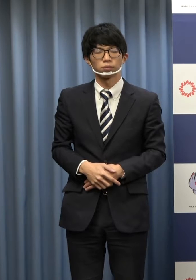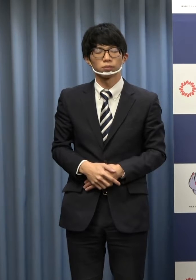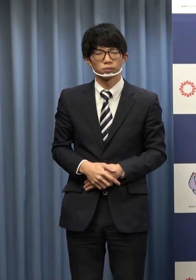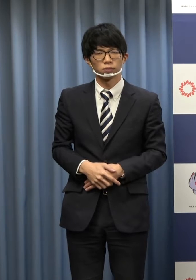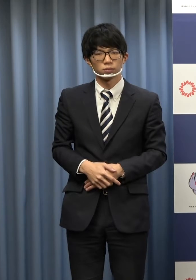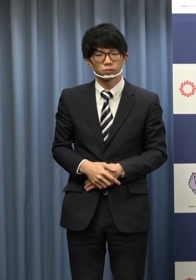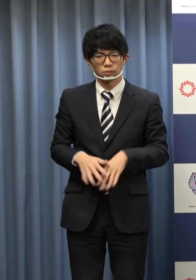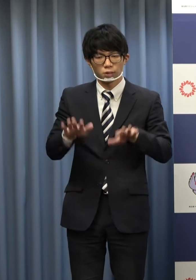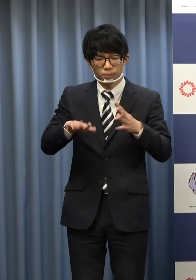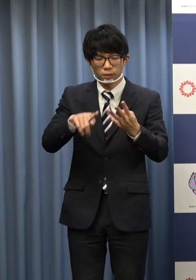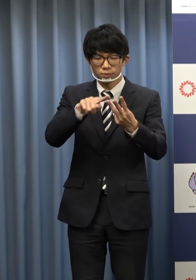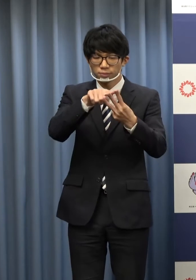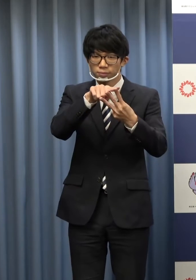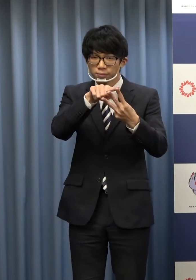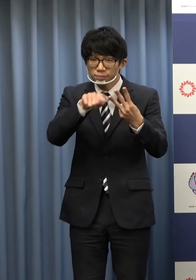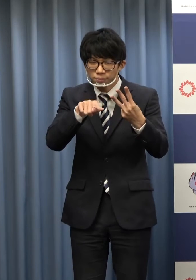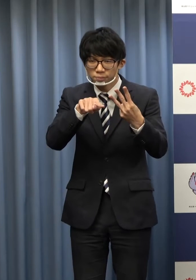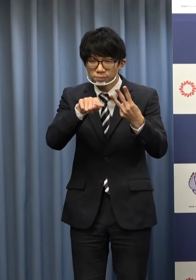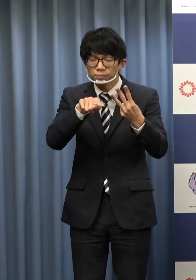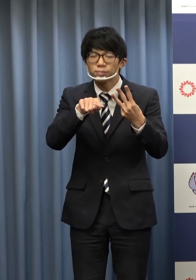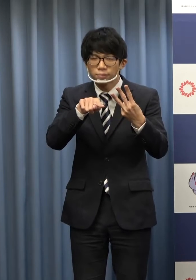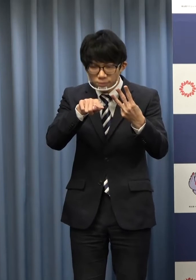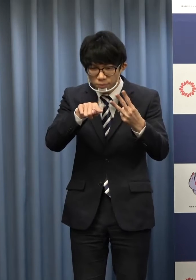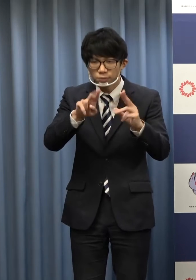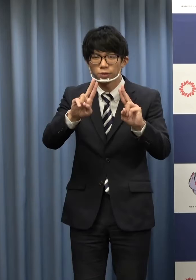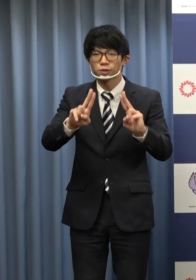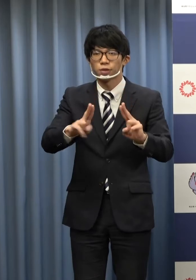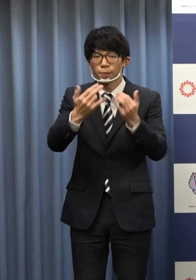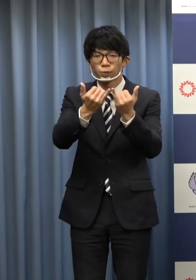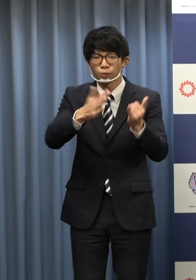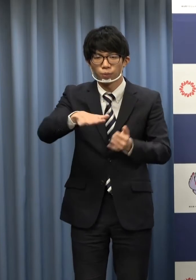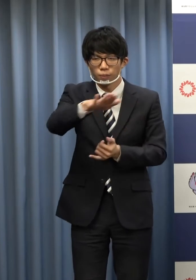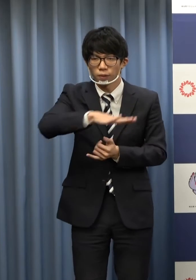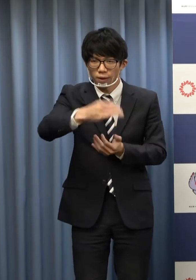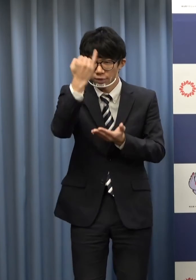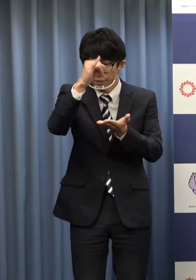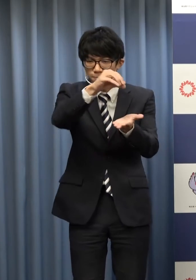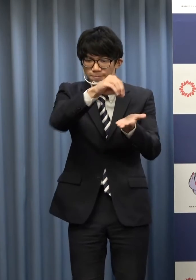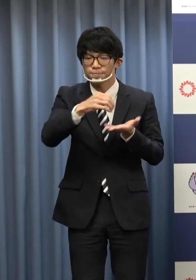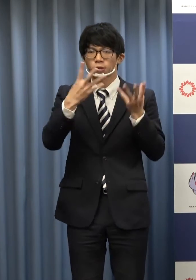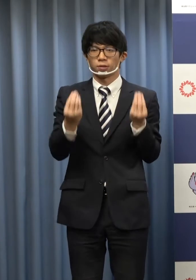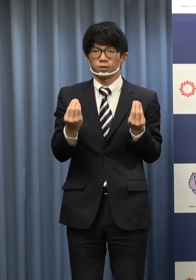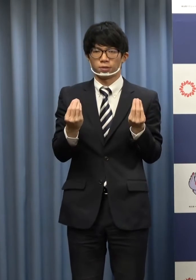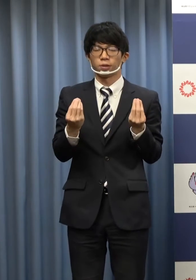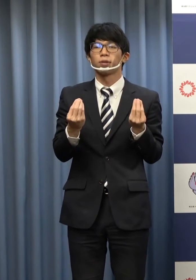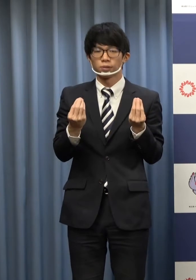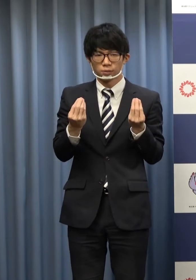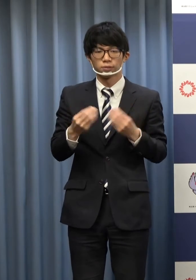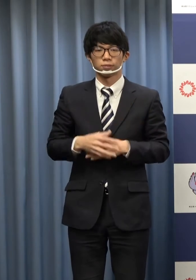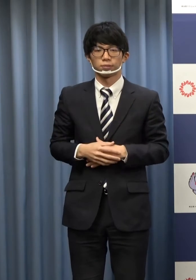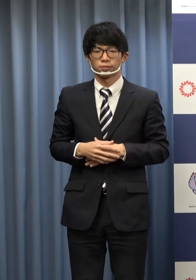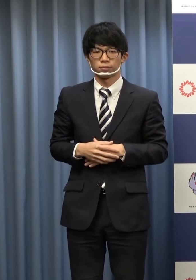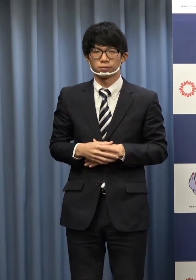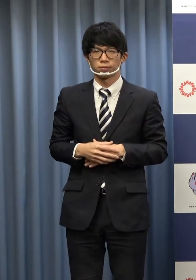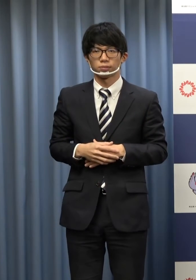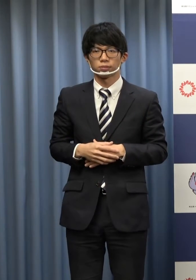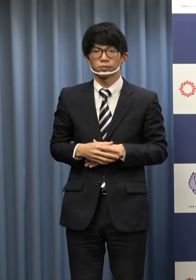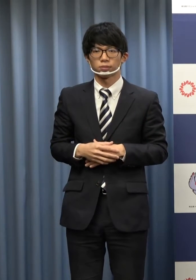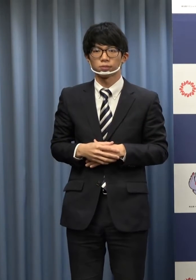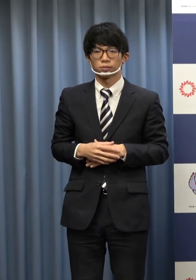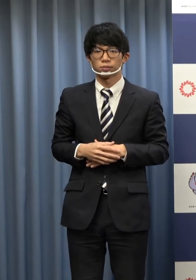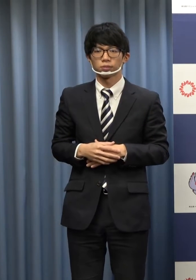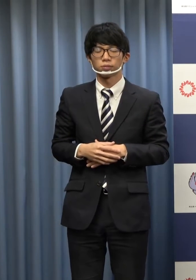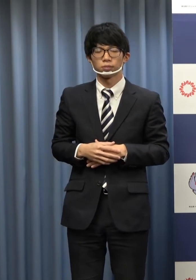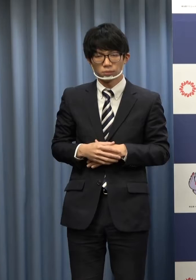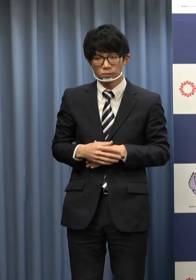この4点、3点についてですか、ご意見をいただきました。から次に、この後で、この先